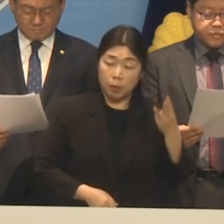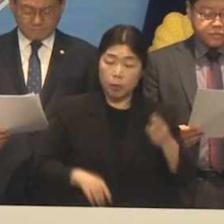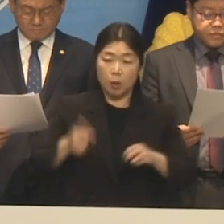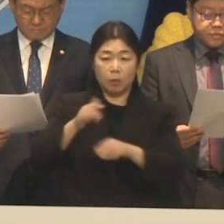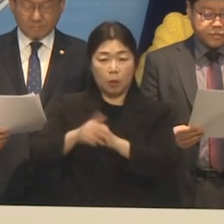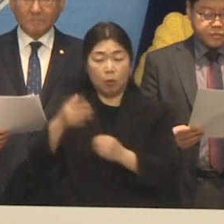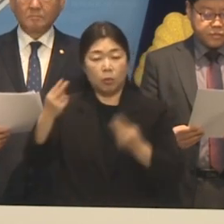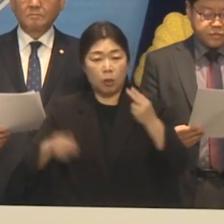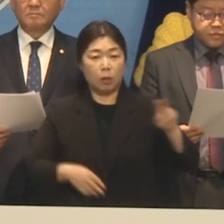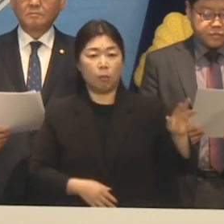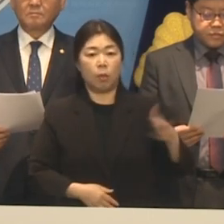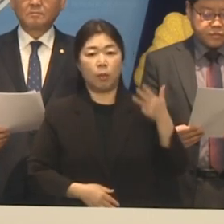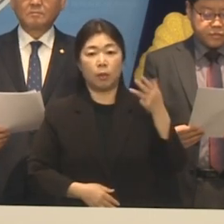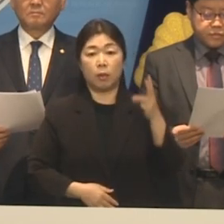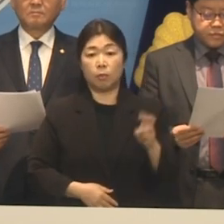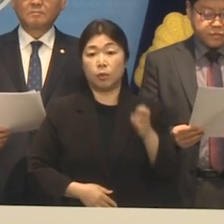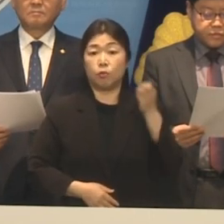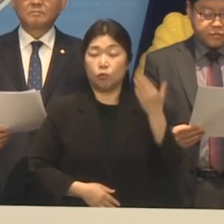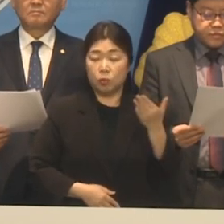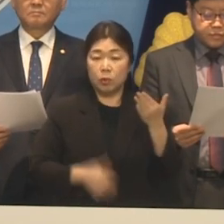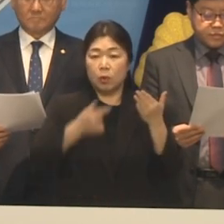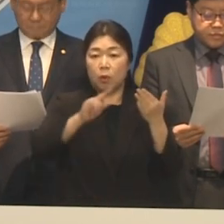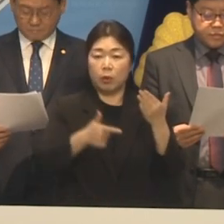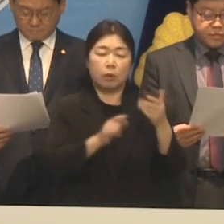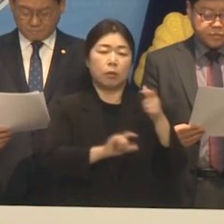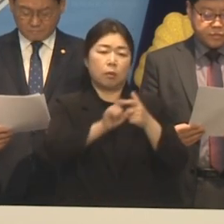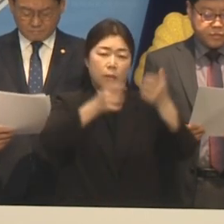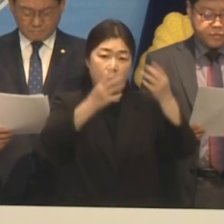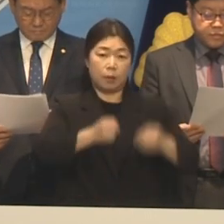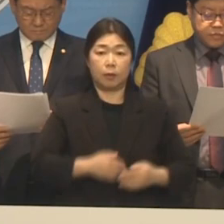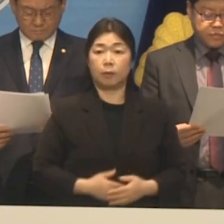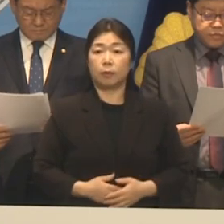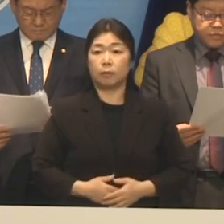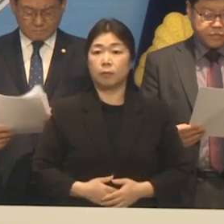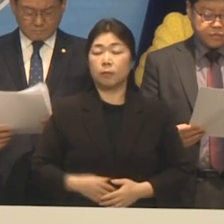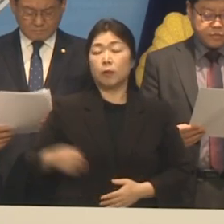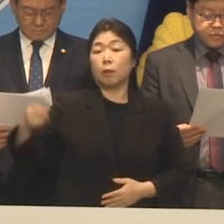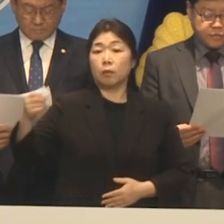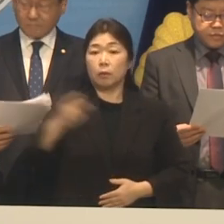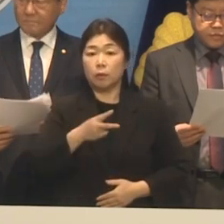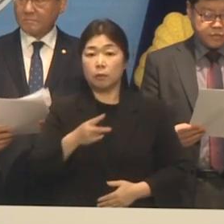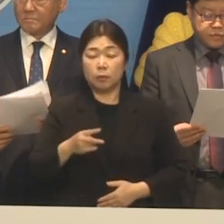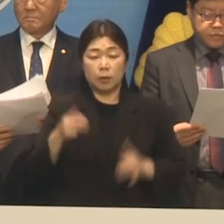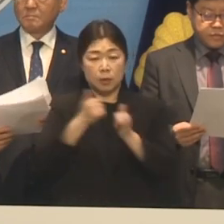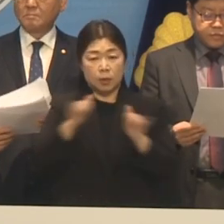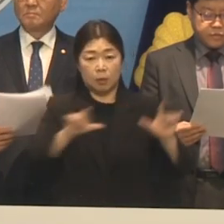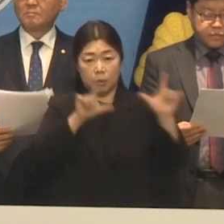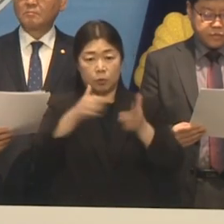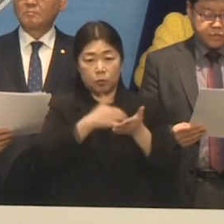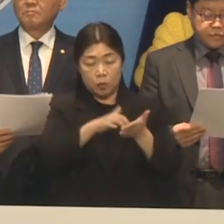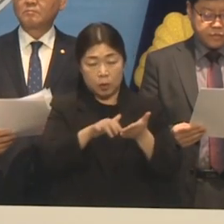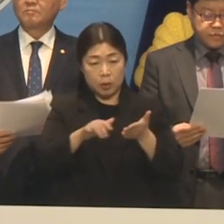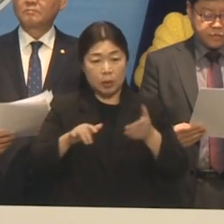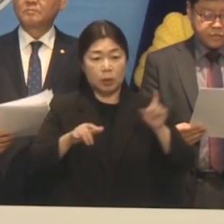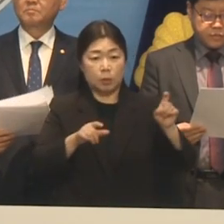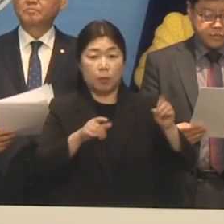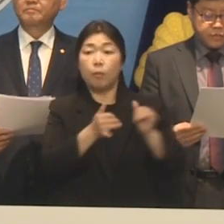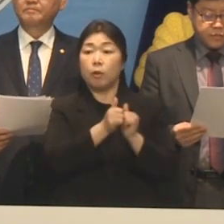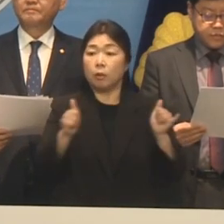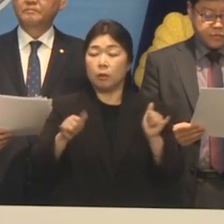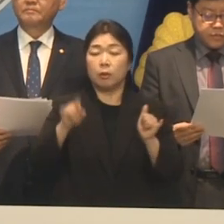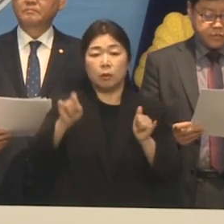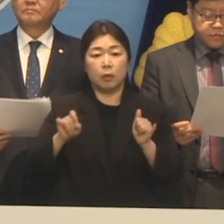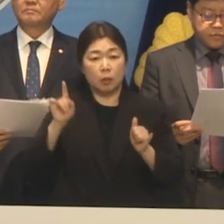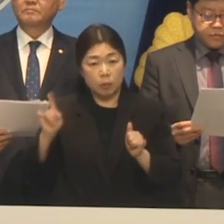8839번 인천의 항소심 사건 수가 많습니다 게다가 인구 10만 명당 항소심 사건 수는